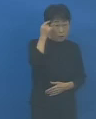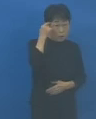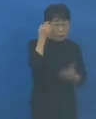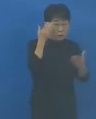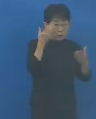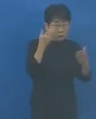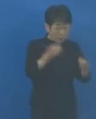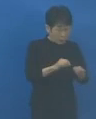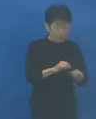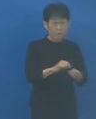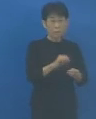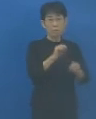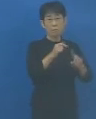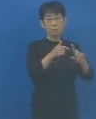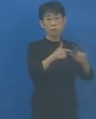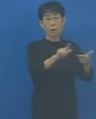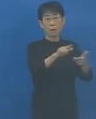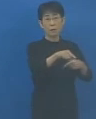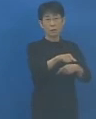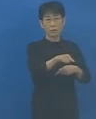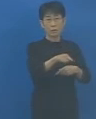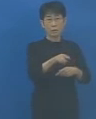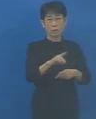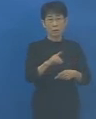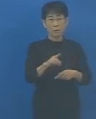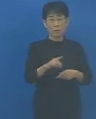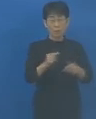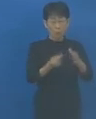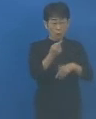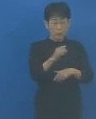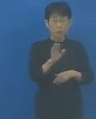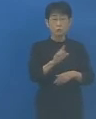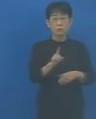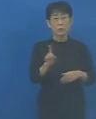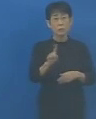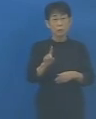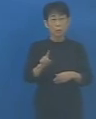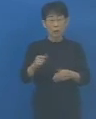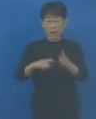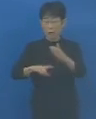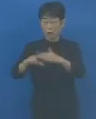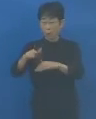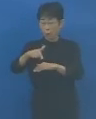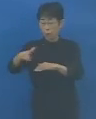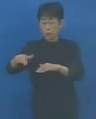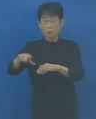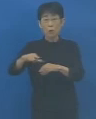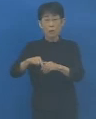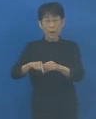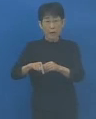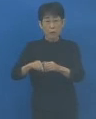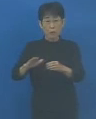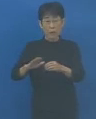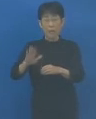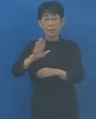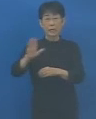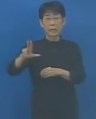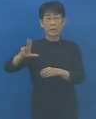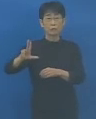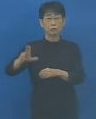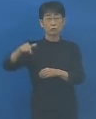ことでございます。何が起こっているかというと東部におきましてデルタ株